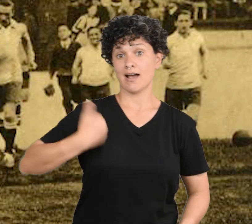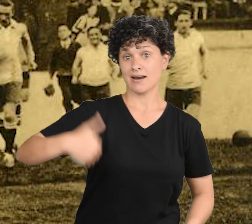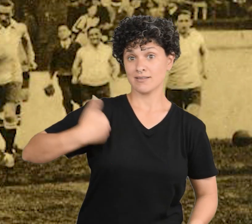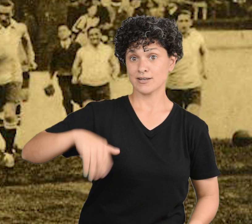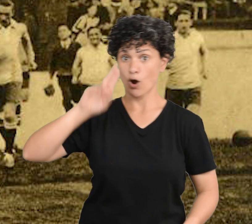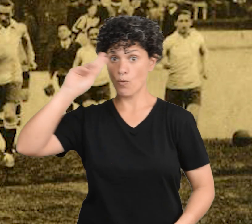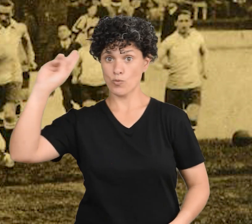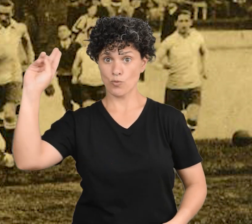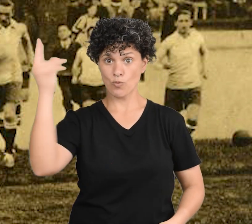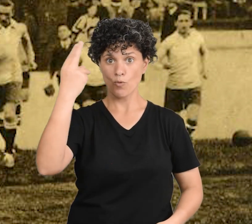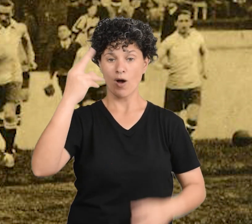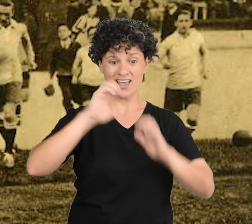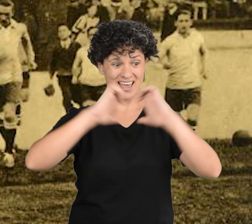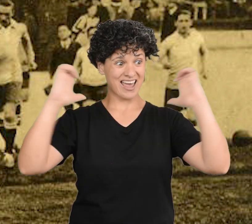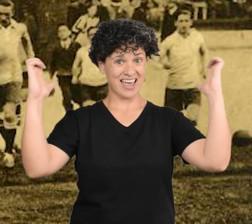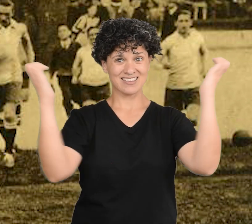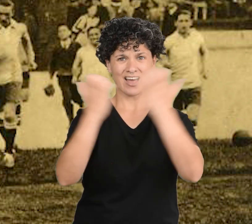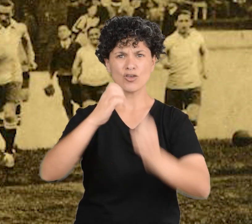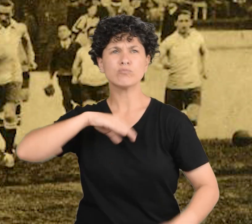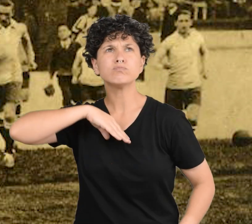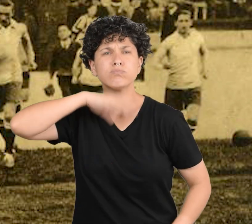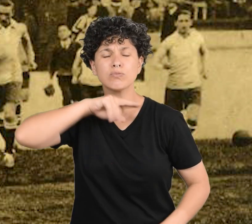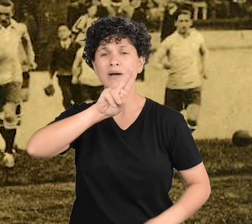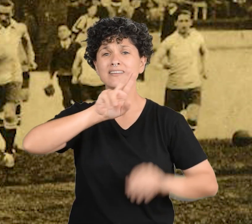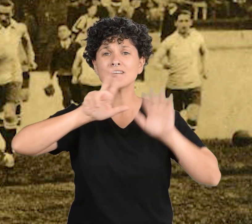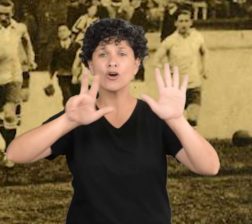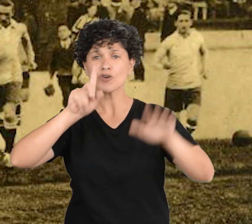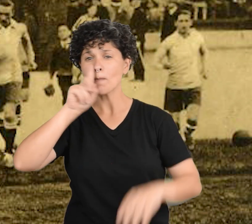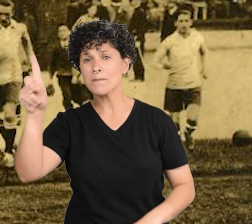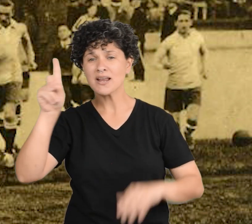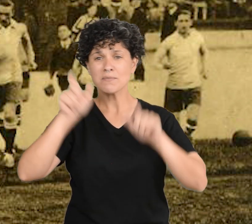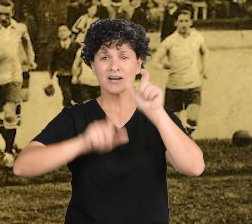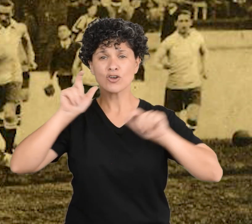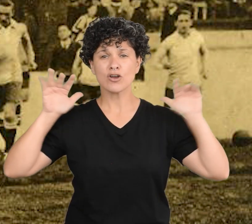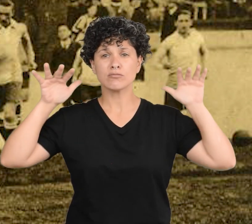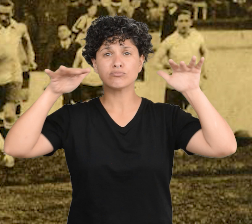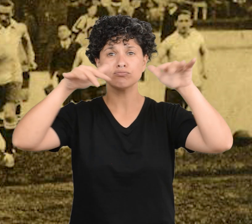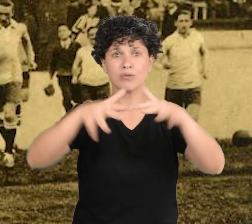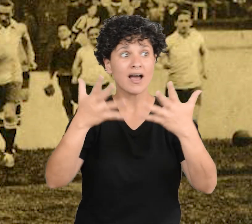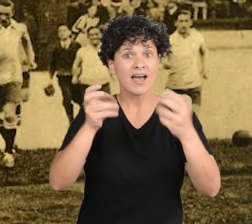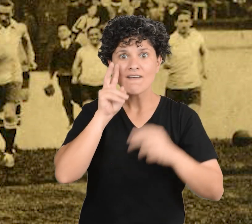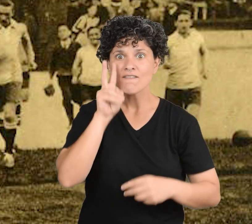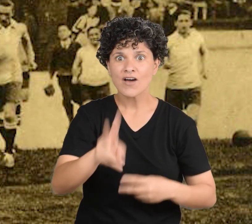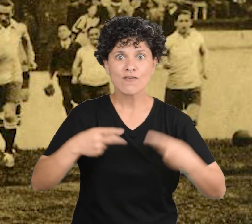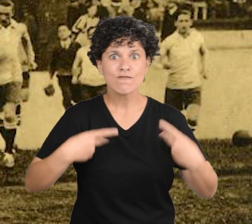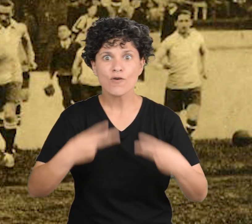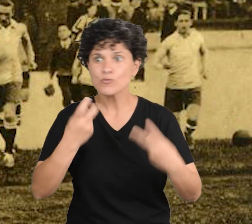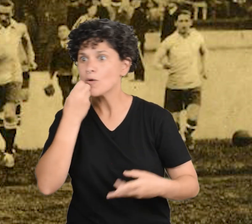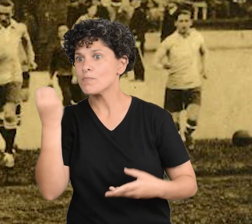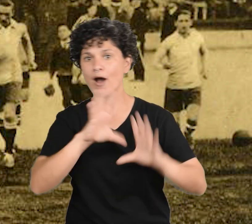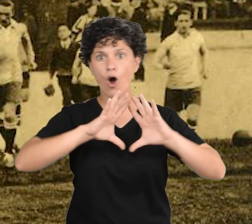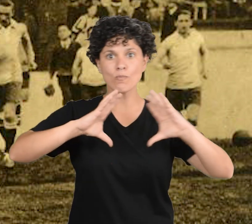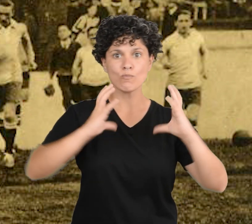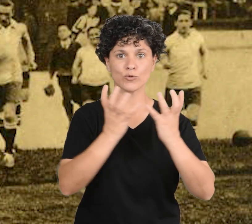Días más tarde, llegaba la gran final. El estadio estaba repleto, 28.000 espectadores se